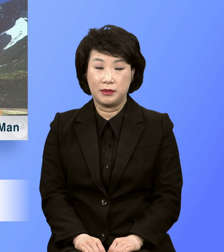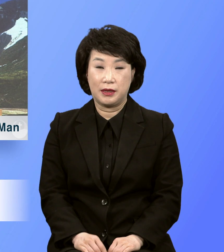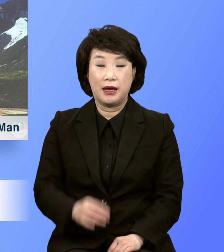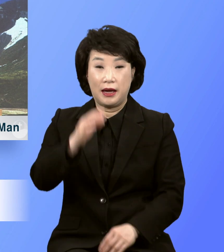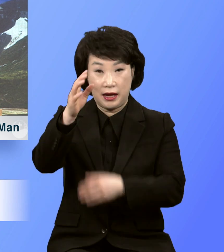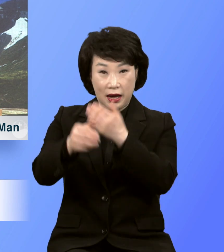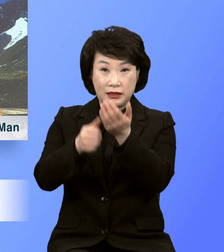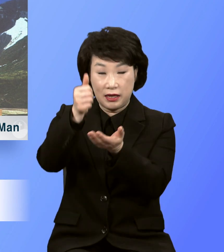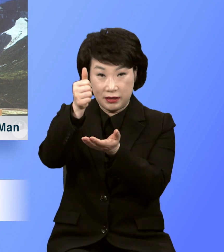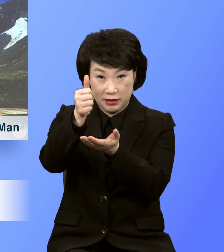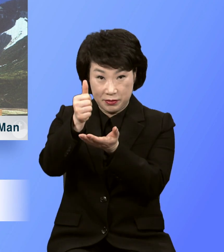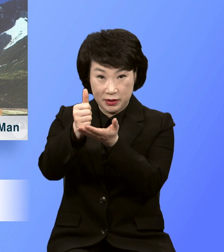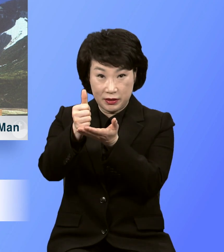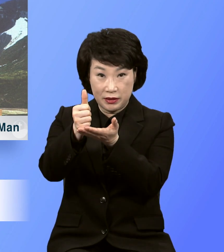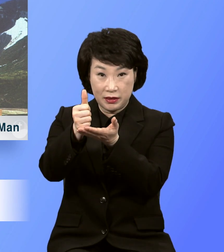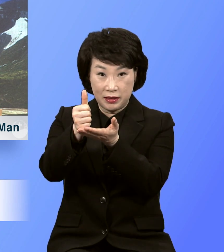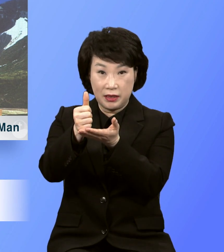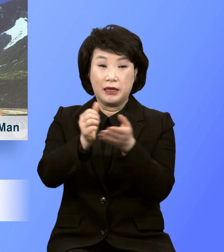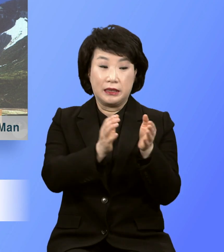시작을 하시고